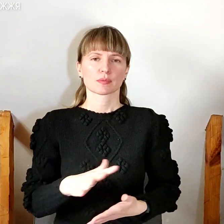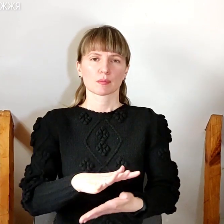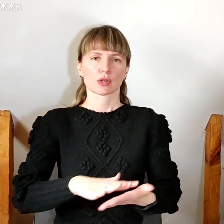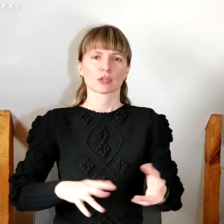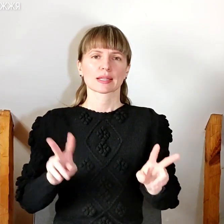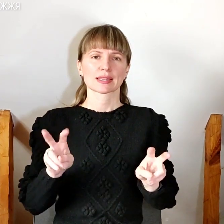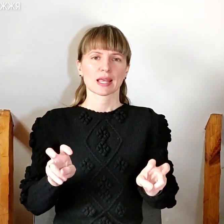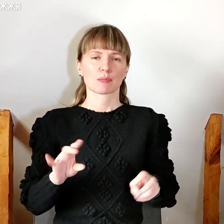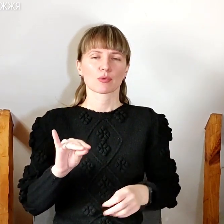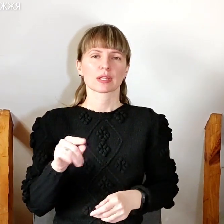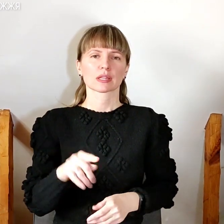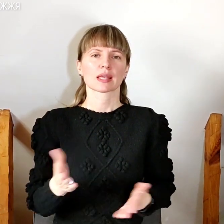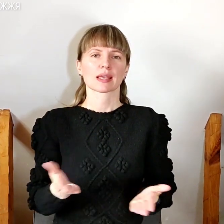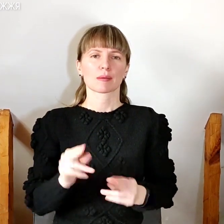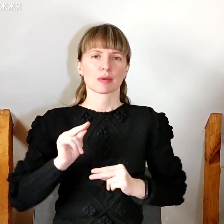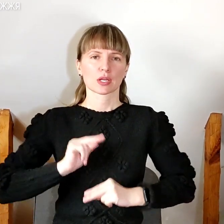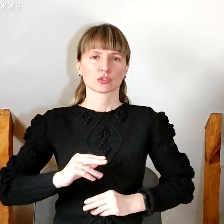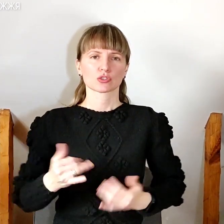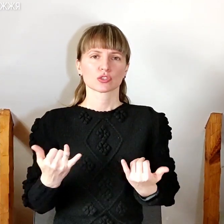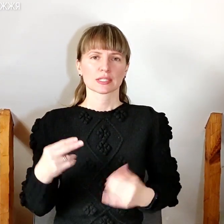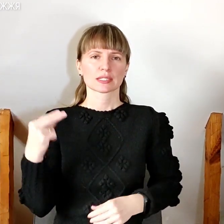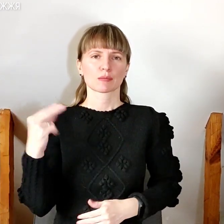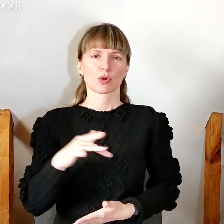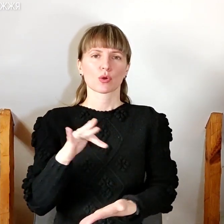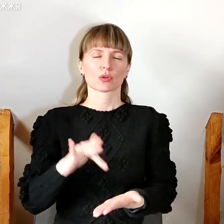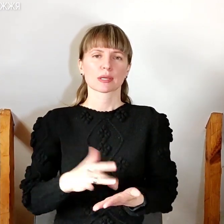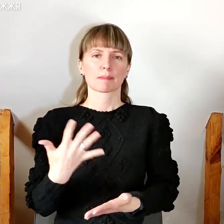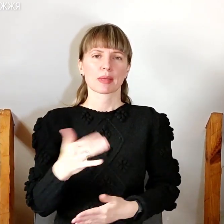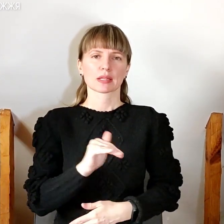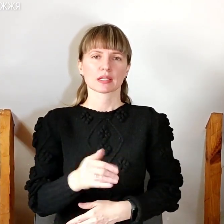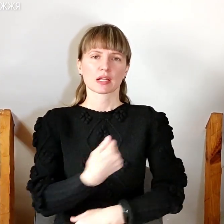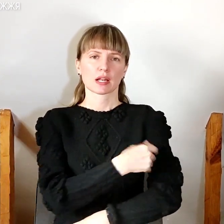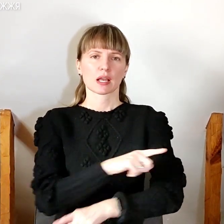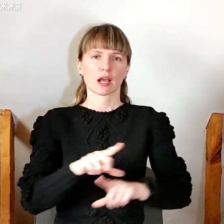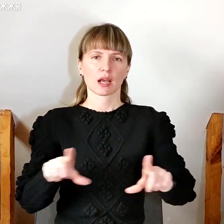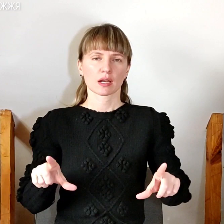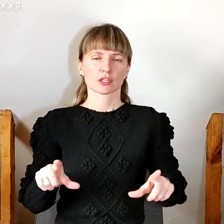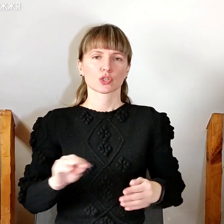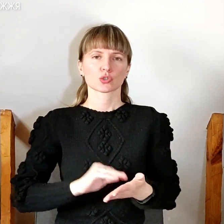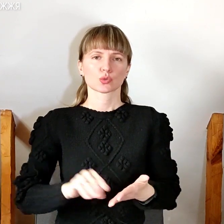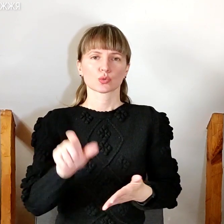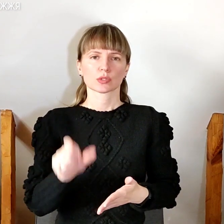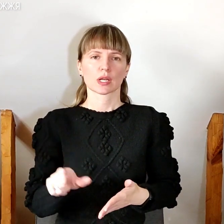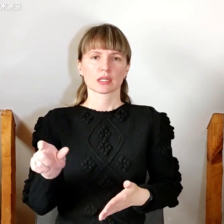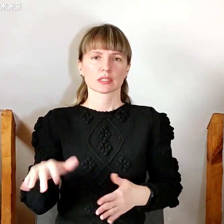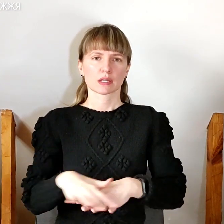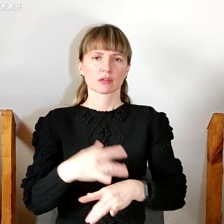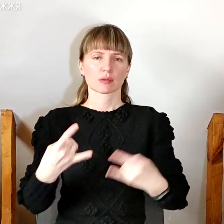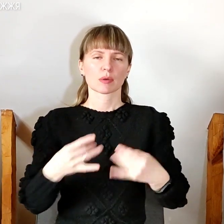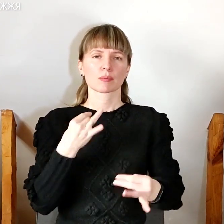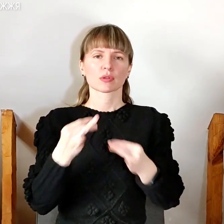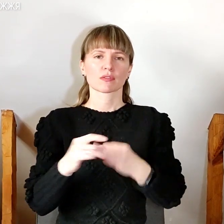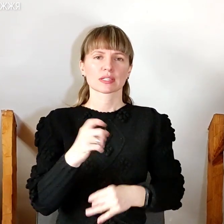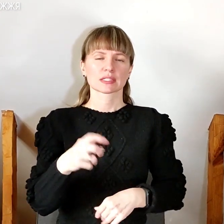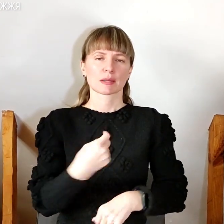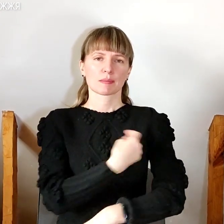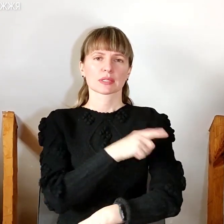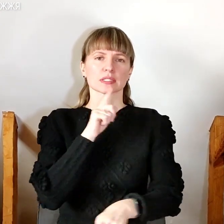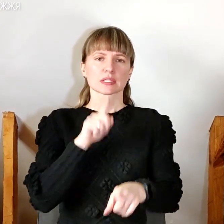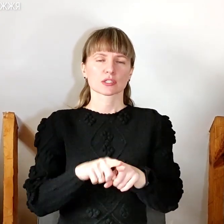тему і те, як працює нині Запорізька міська 5-та дитяча лікарня, журналісти Суспільного поспілкувалися з медсестрою відділення